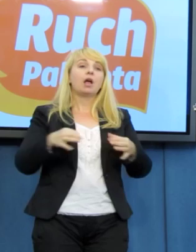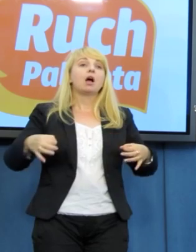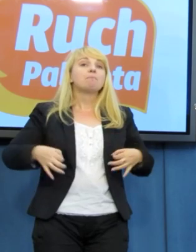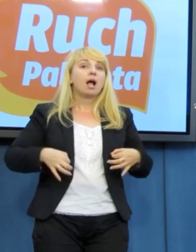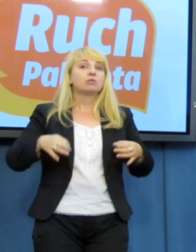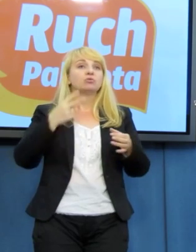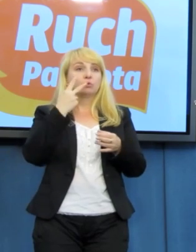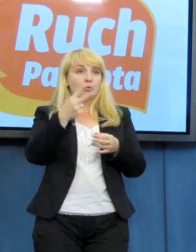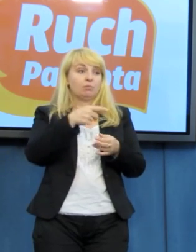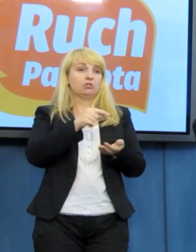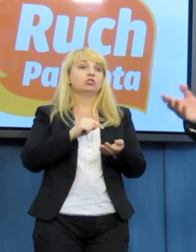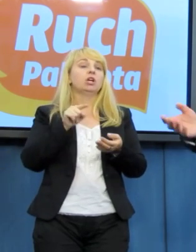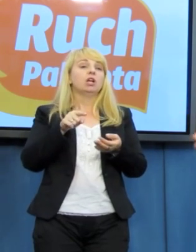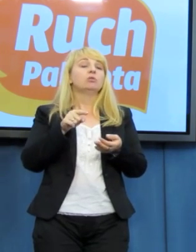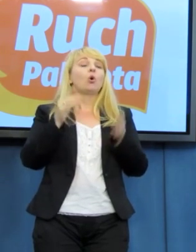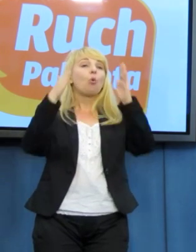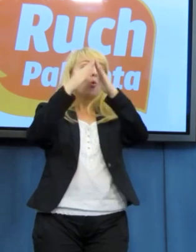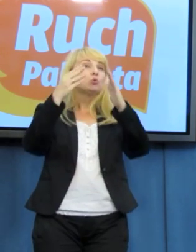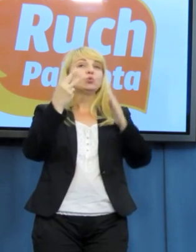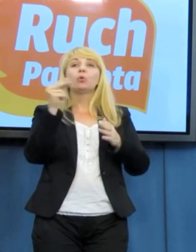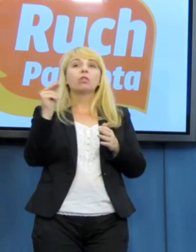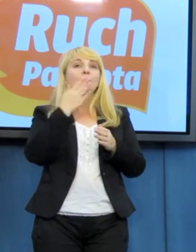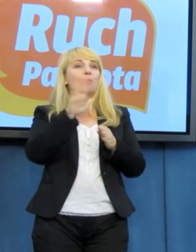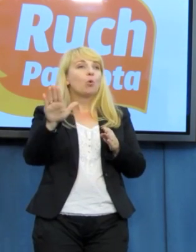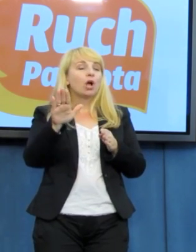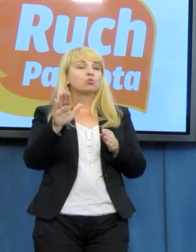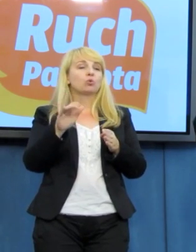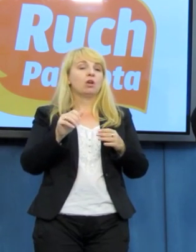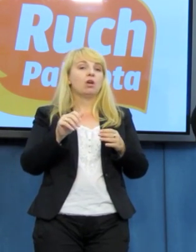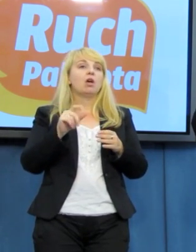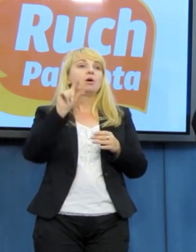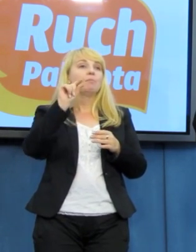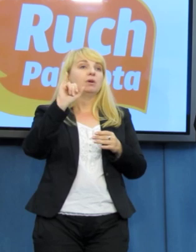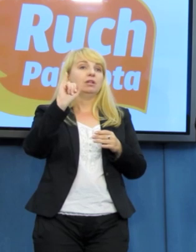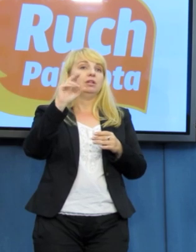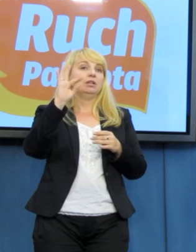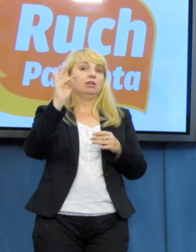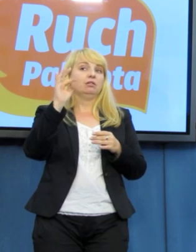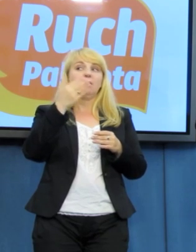i Kościół nie przedstawia żadnych dowodów na to, żeby biskupi nie mają po prostu